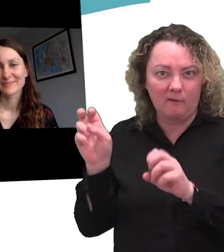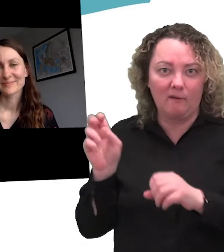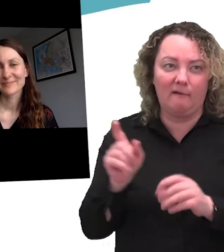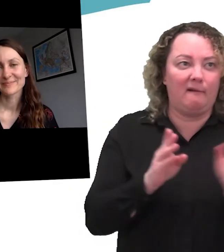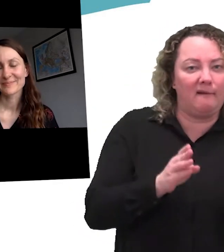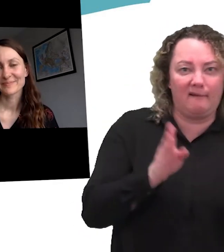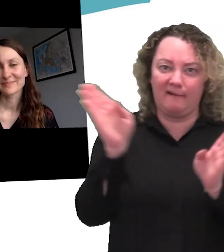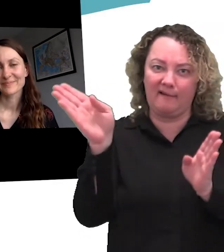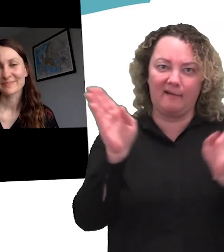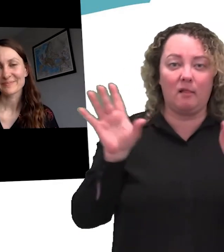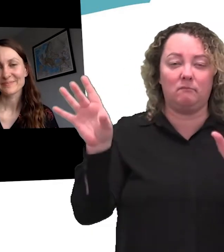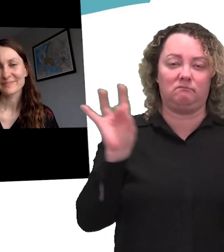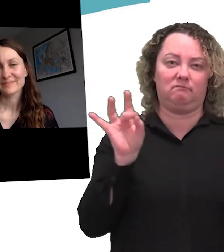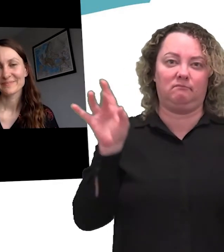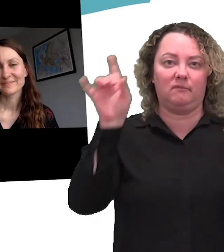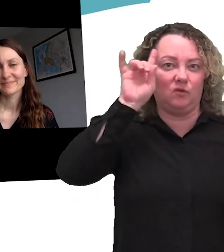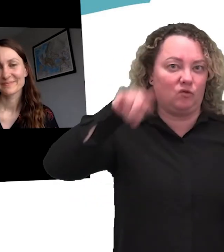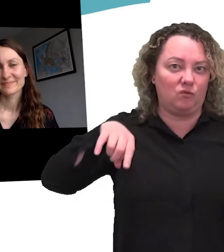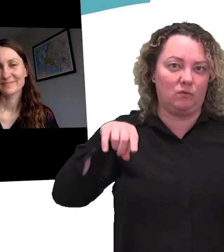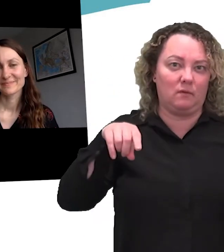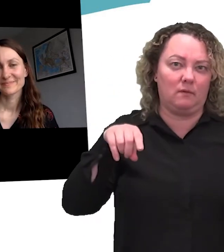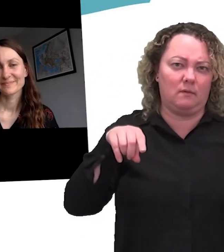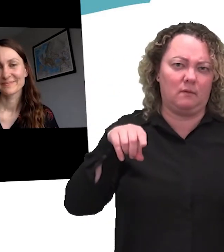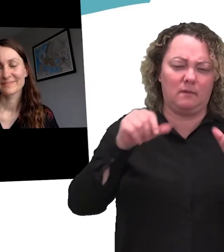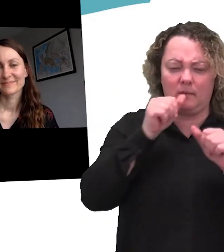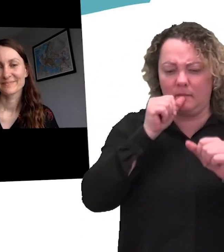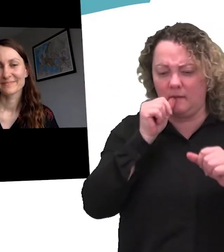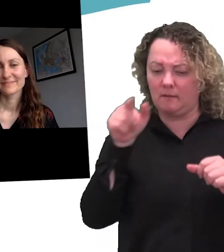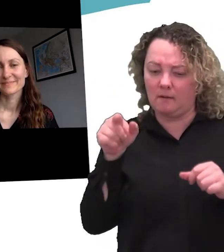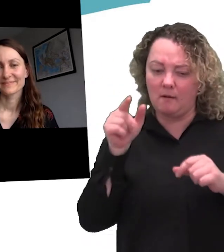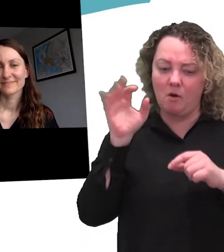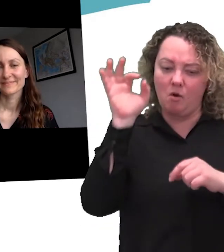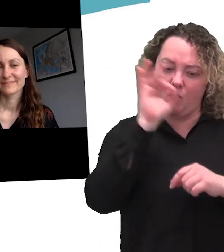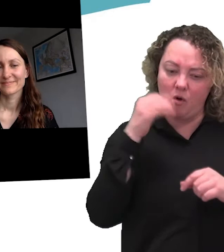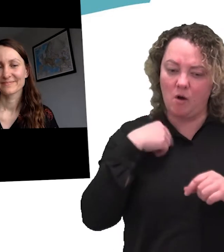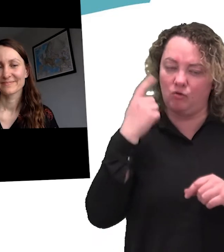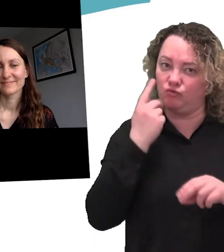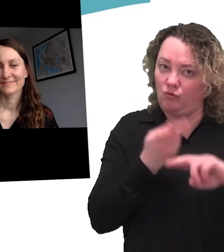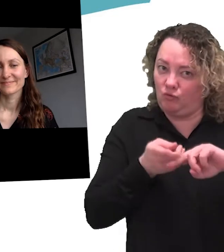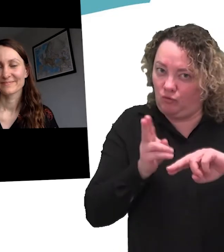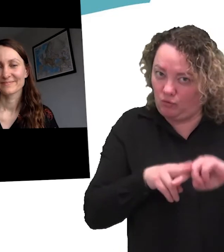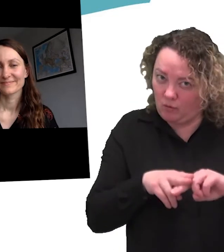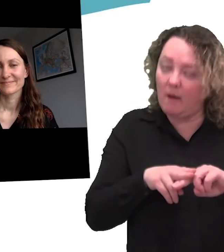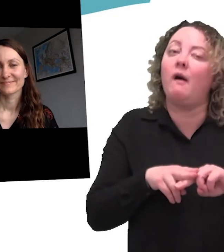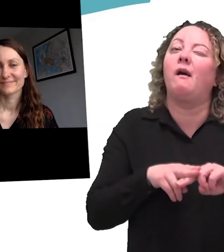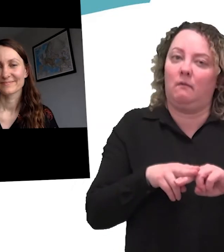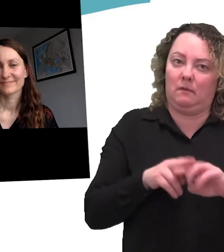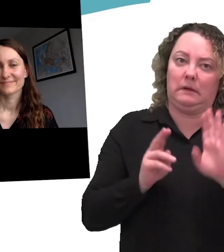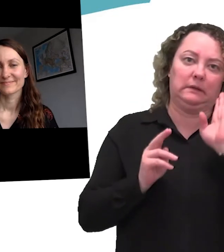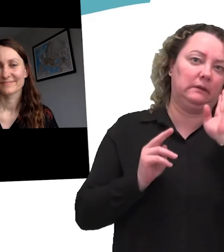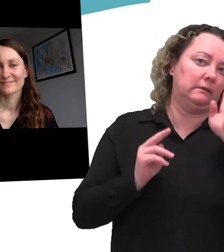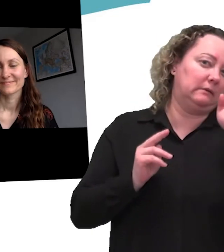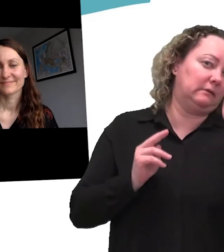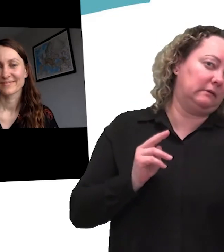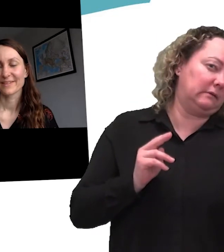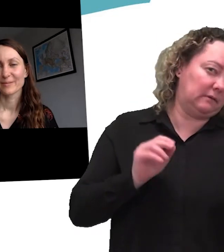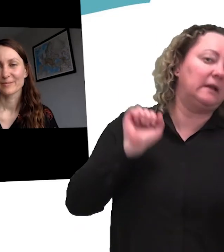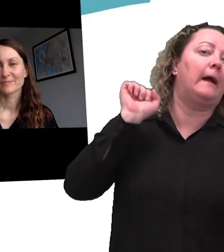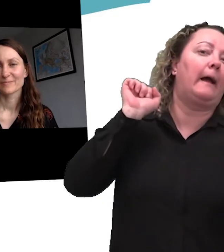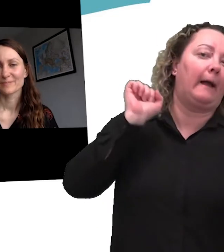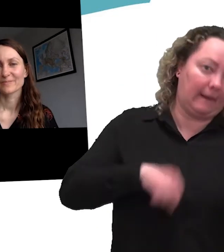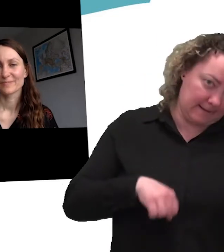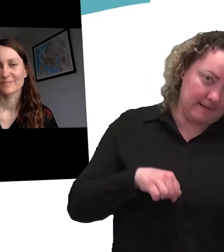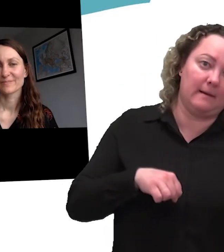jie išskaičiuoja tikimybę, kur labiau tikėtina, kad leis. Taip?